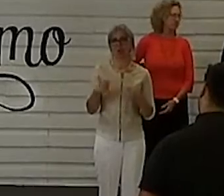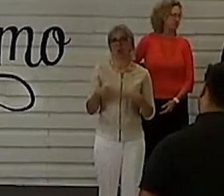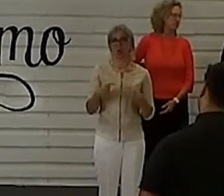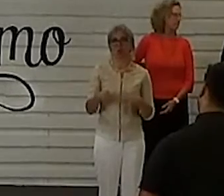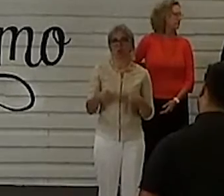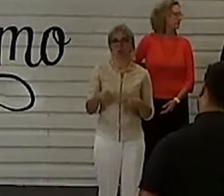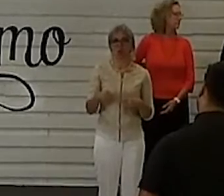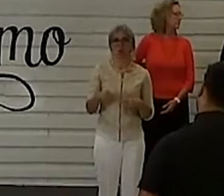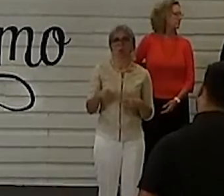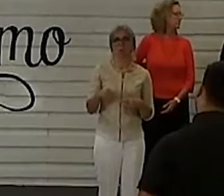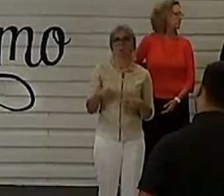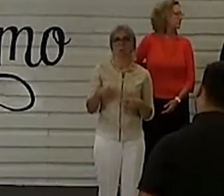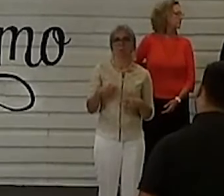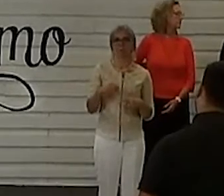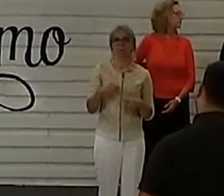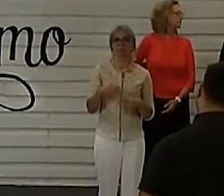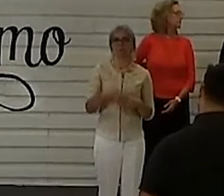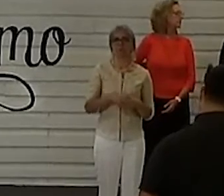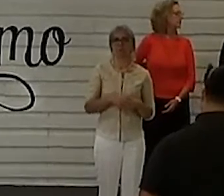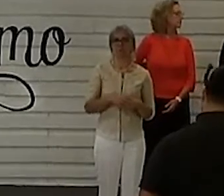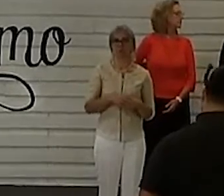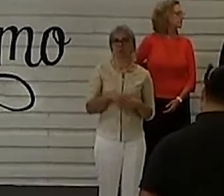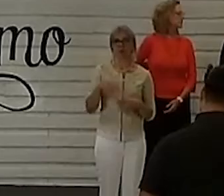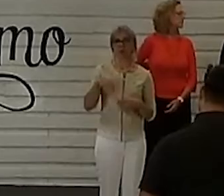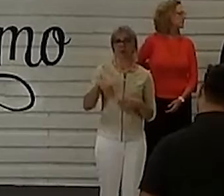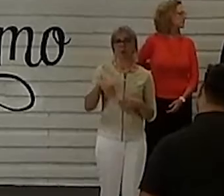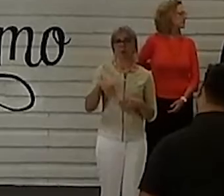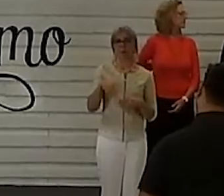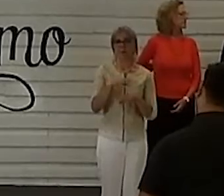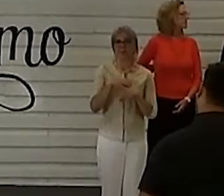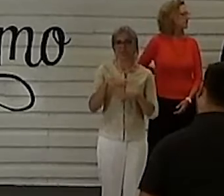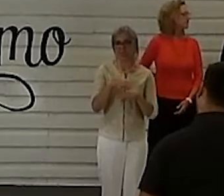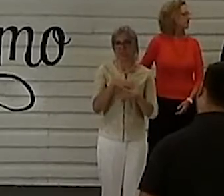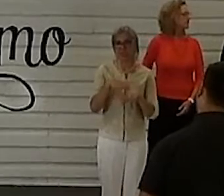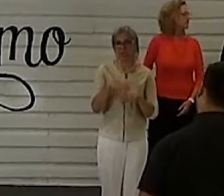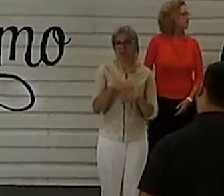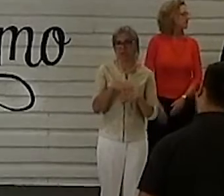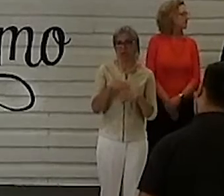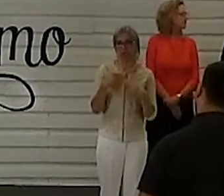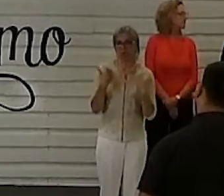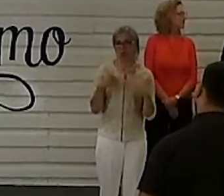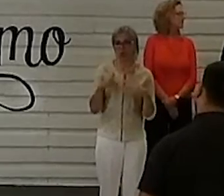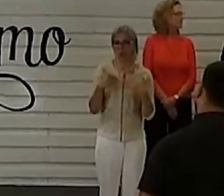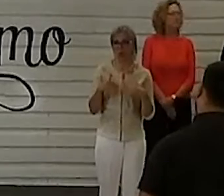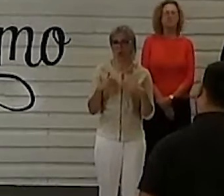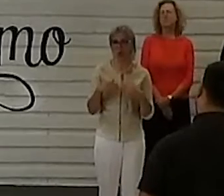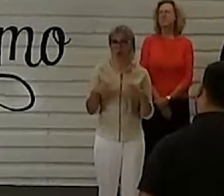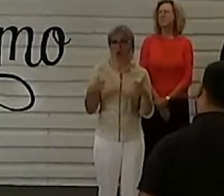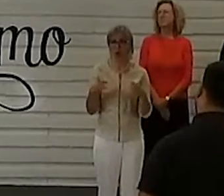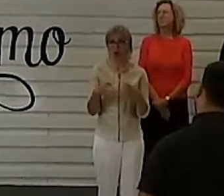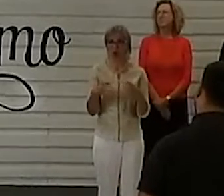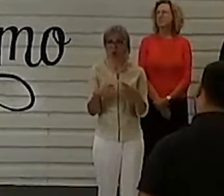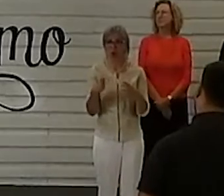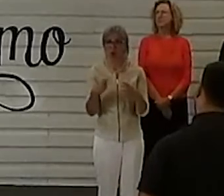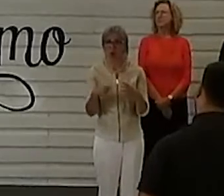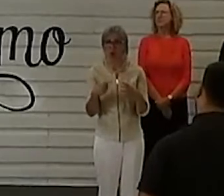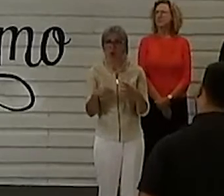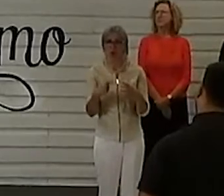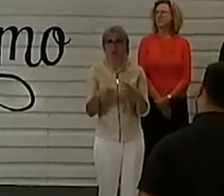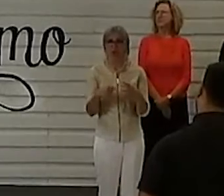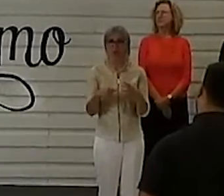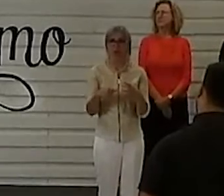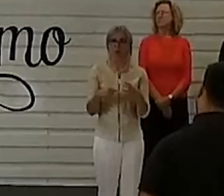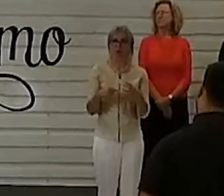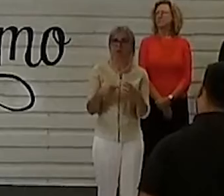predicando sul bullismo. E non solo bullismo. Gli stanno aprendo tutte le scuole, stanno aprendo a